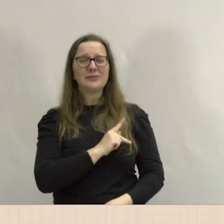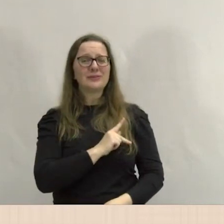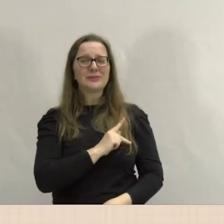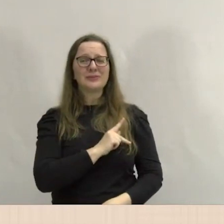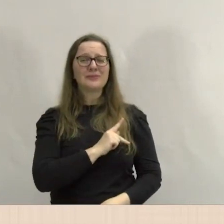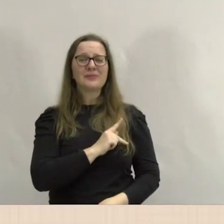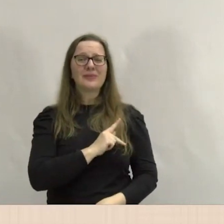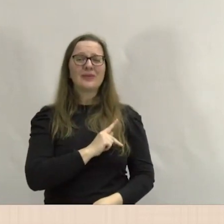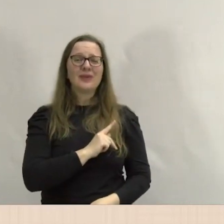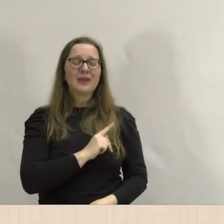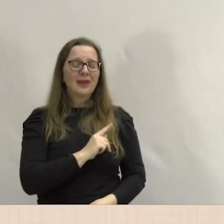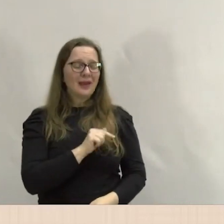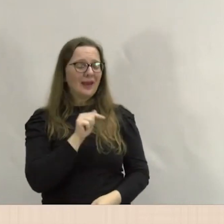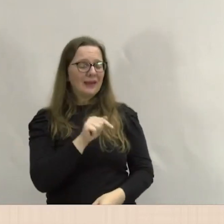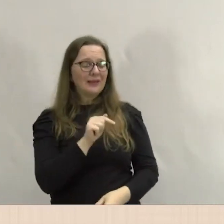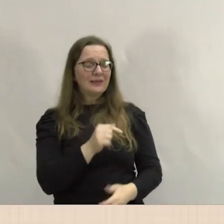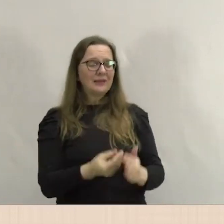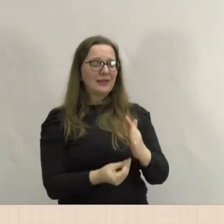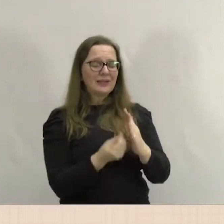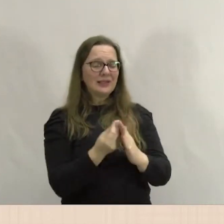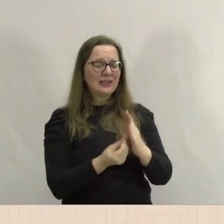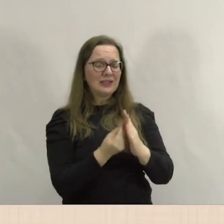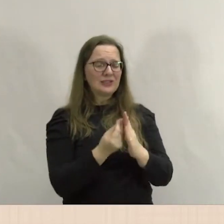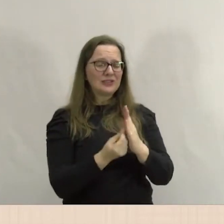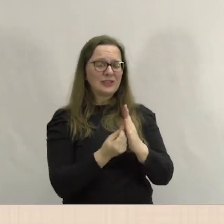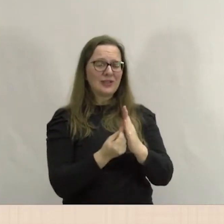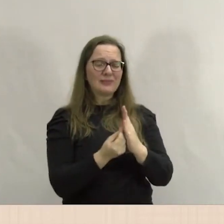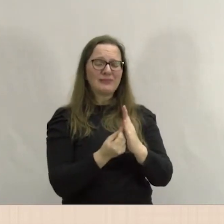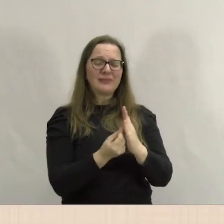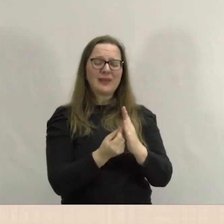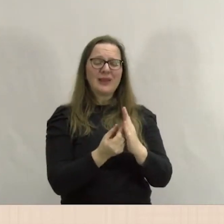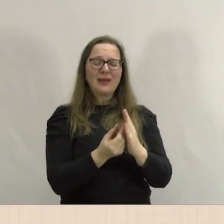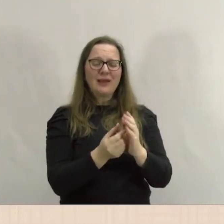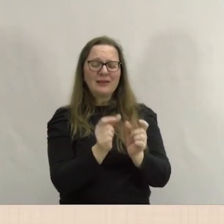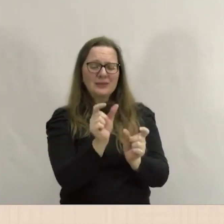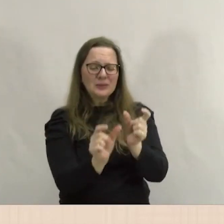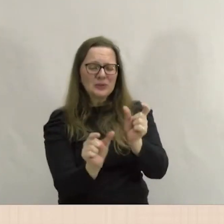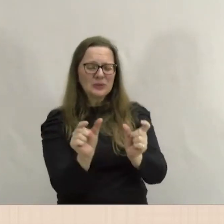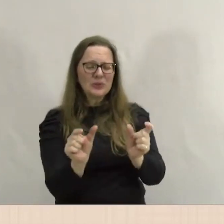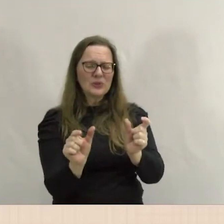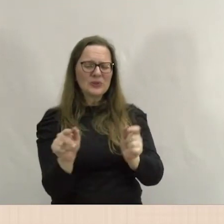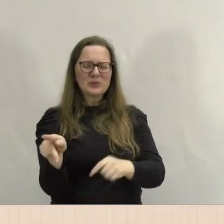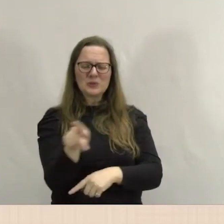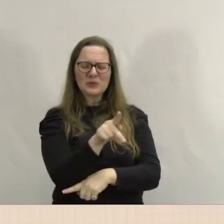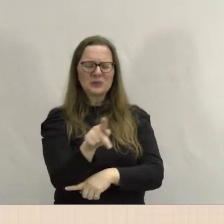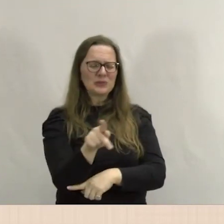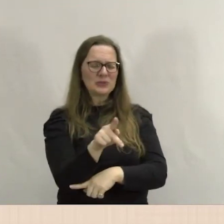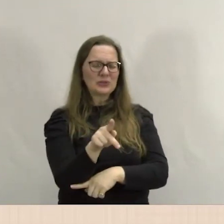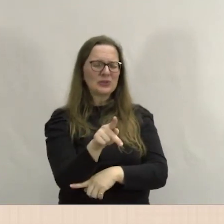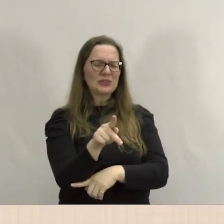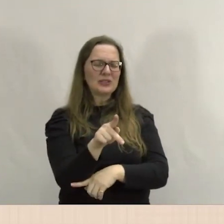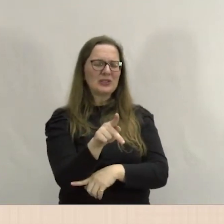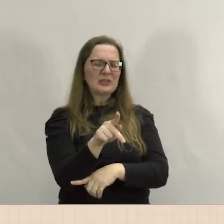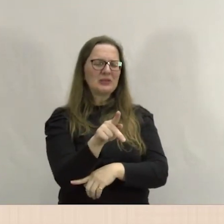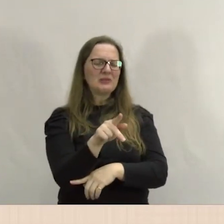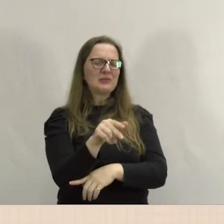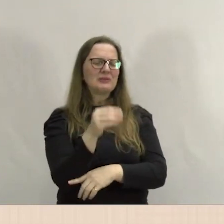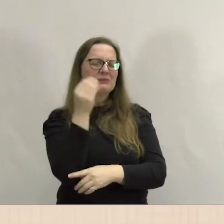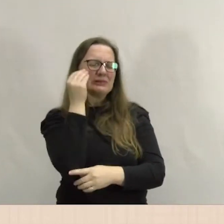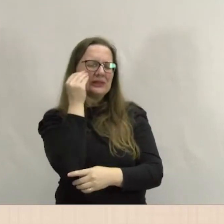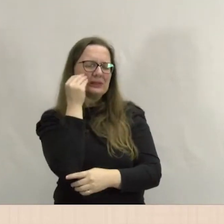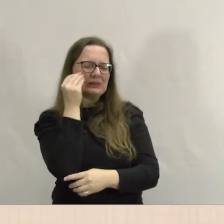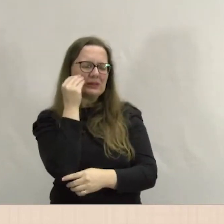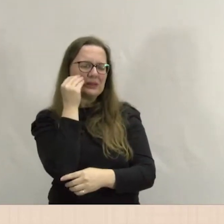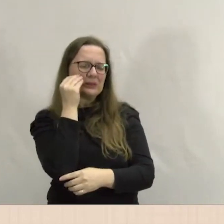os mestres tomaram conta da liderança da igreja sem revelação e sem direção. Aí então a igreja afundou